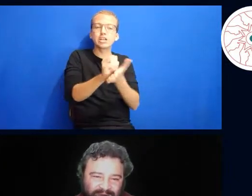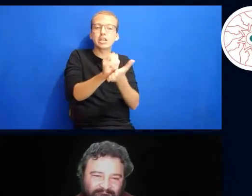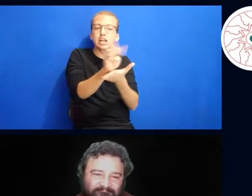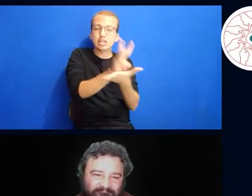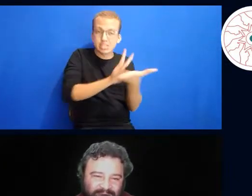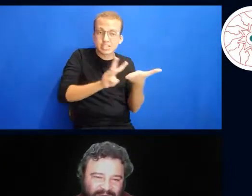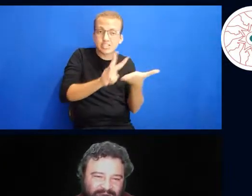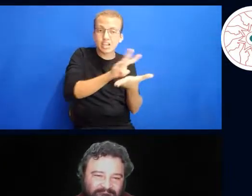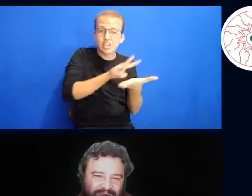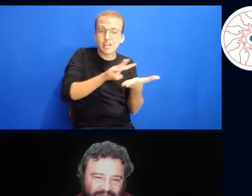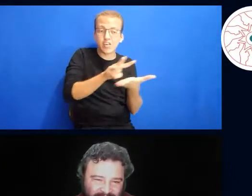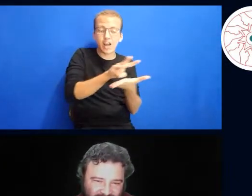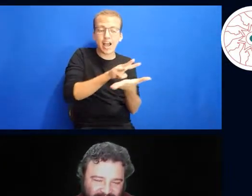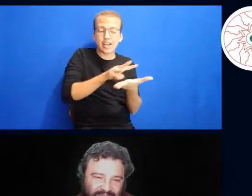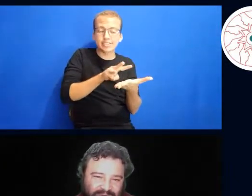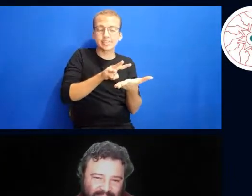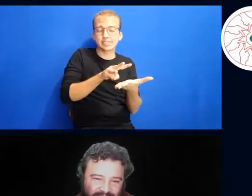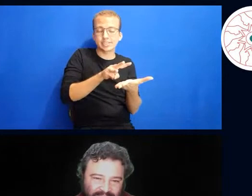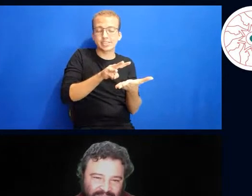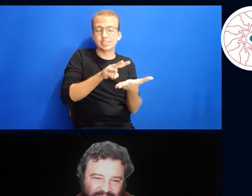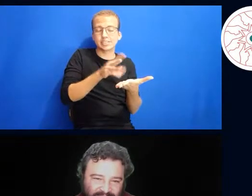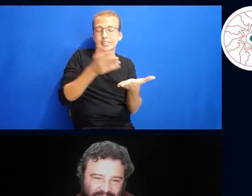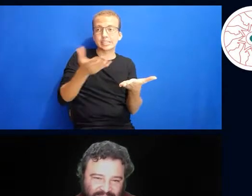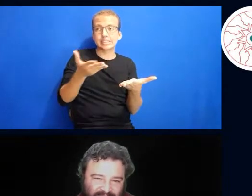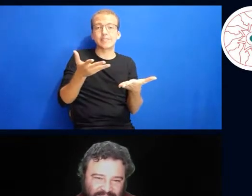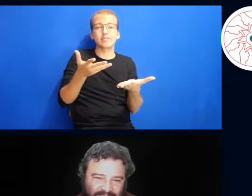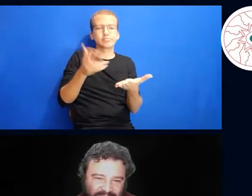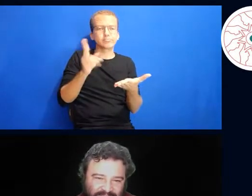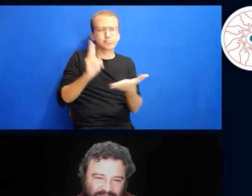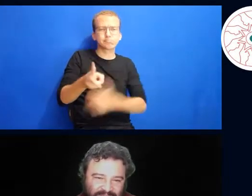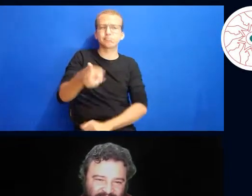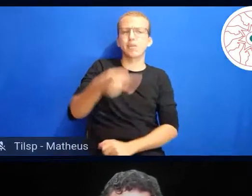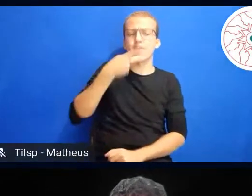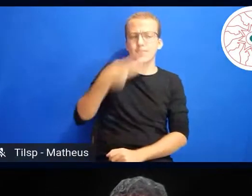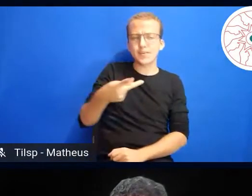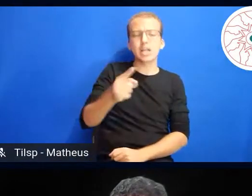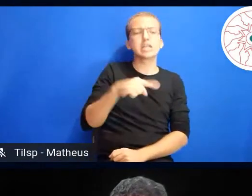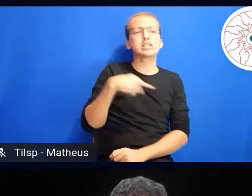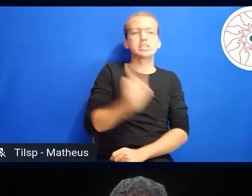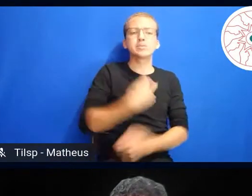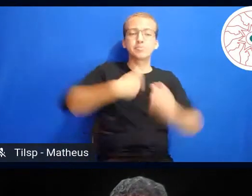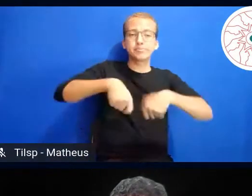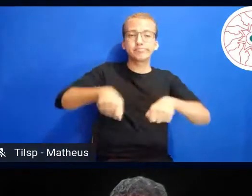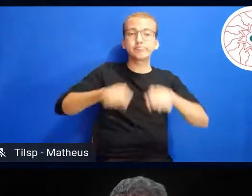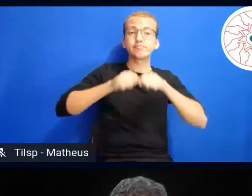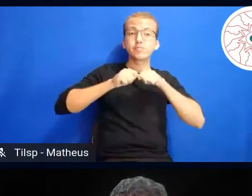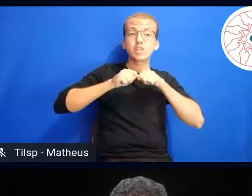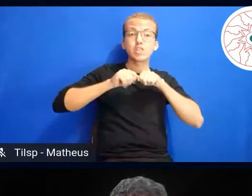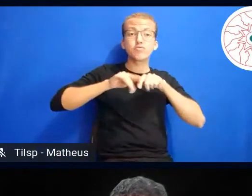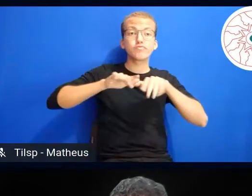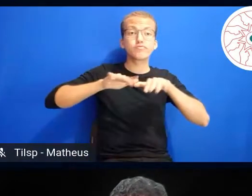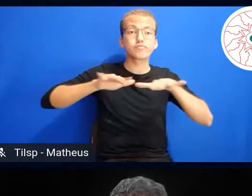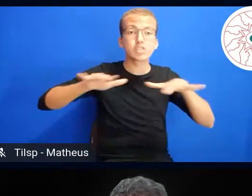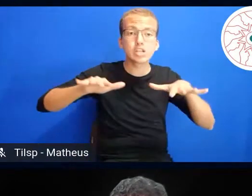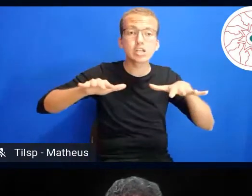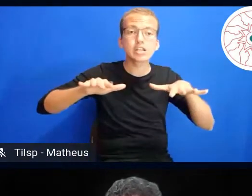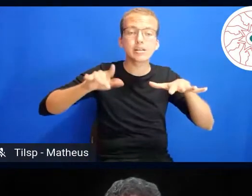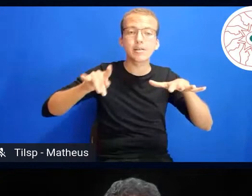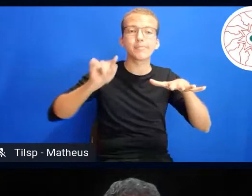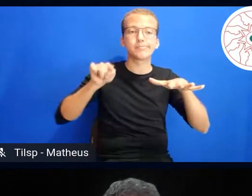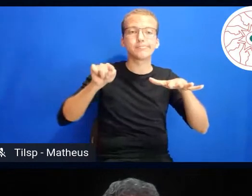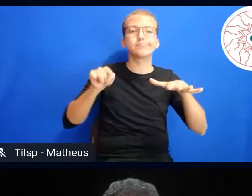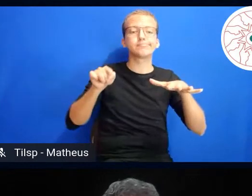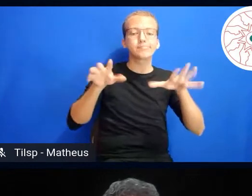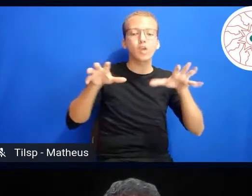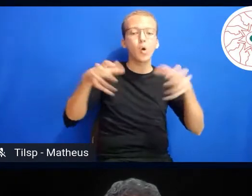Ride, eh, eu costumo dizer que a gente precisa divulgar essa escrita pra comunidade surda, né? A gente tem